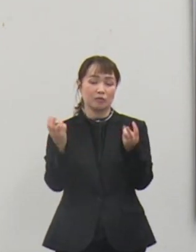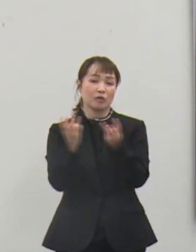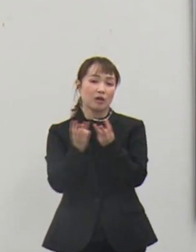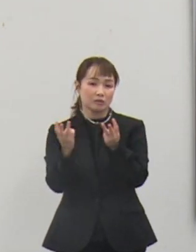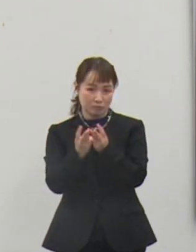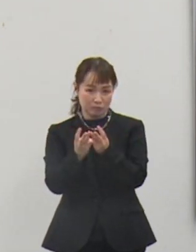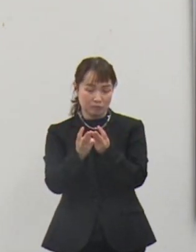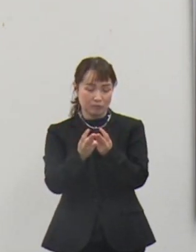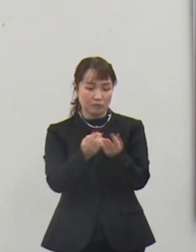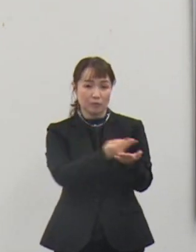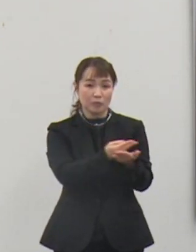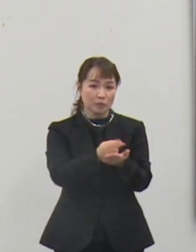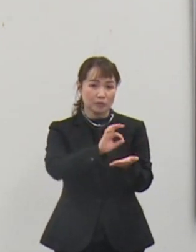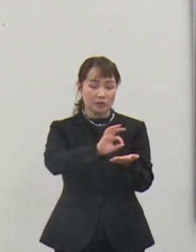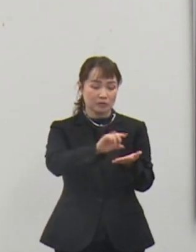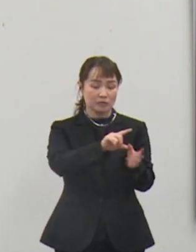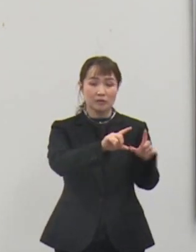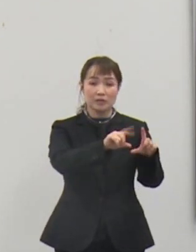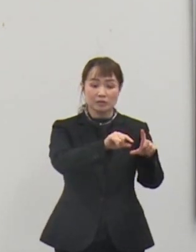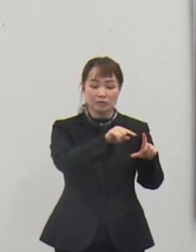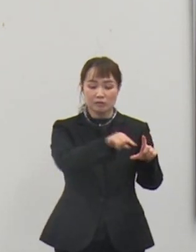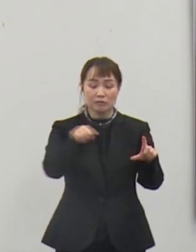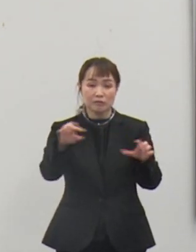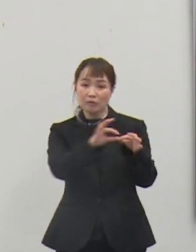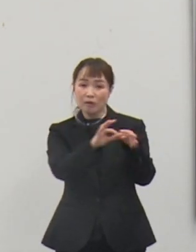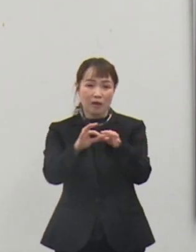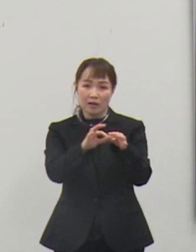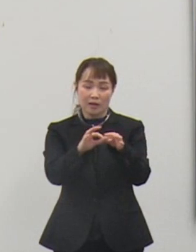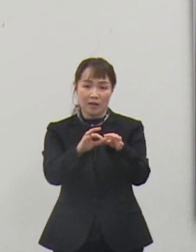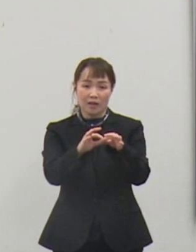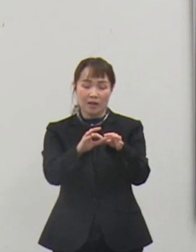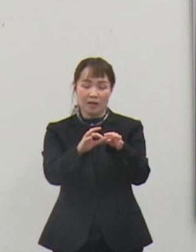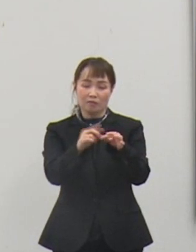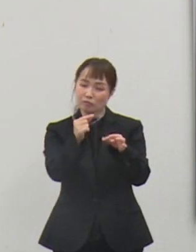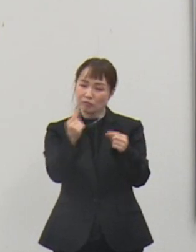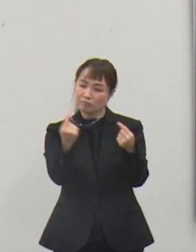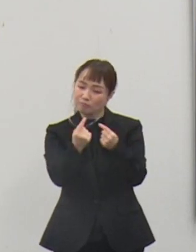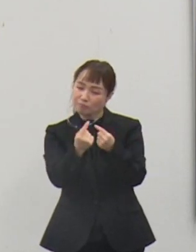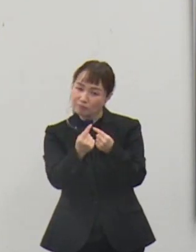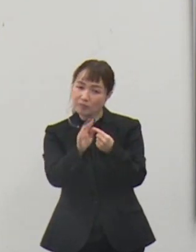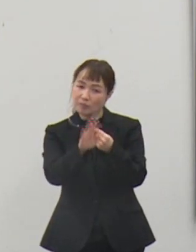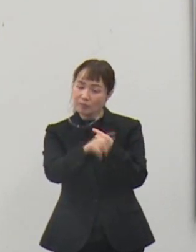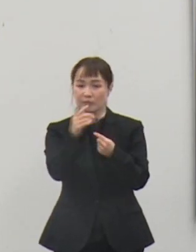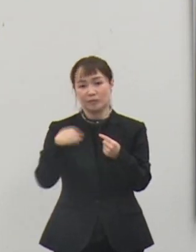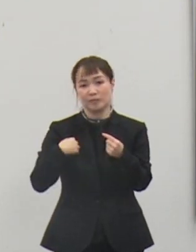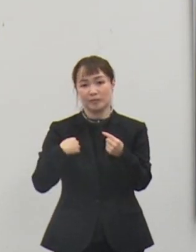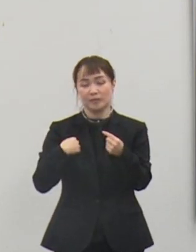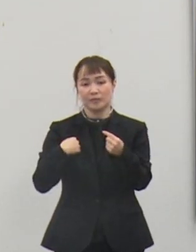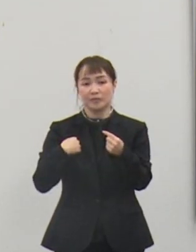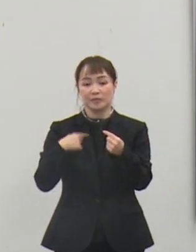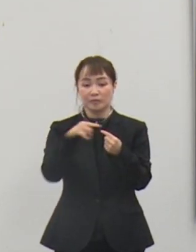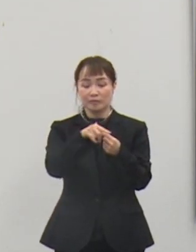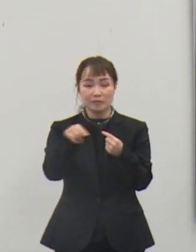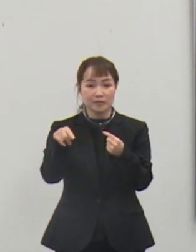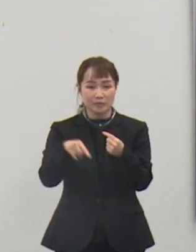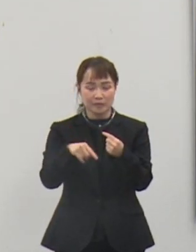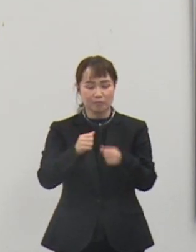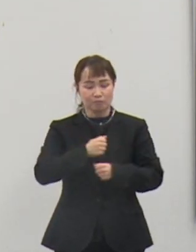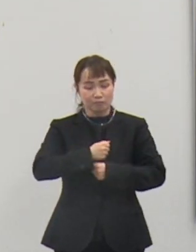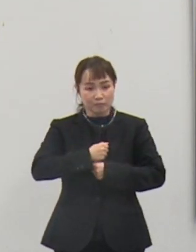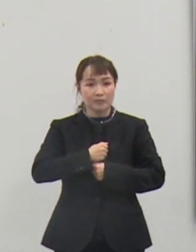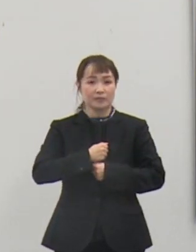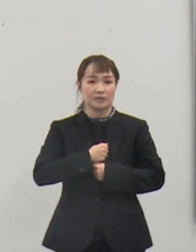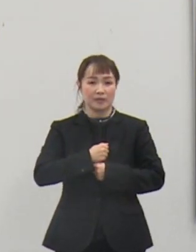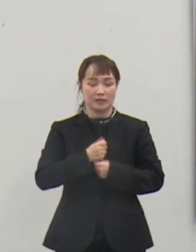とその病床使用率との相関関係が少し変わってきつつあるというところはあると思いますので、そういったことも留意し